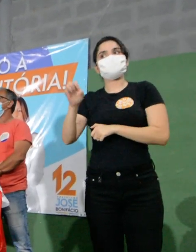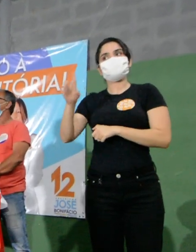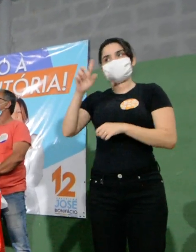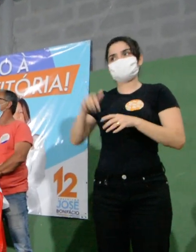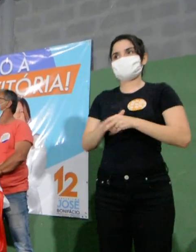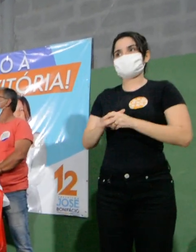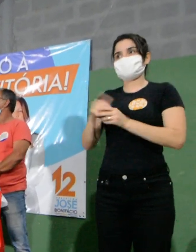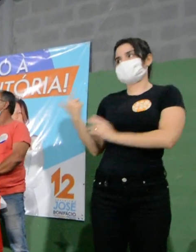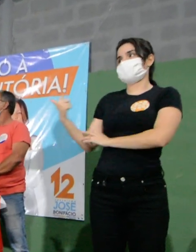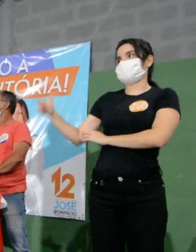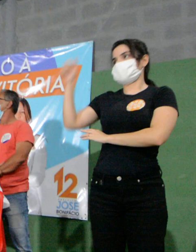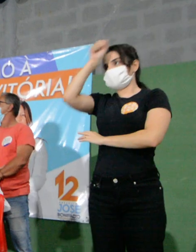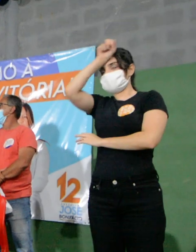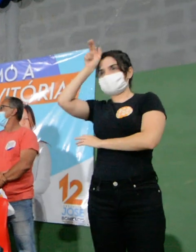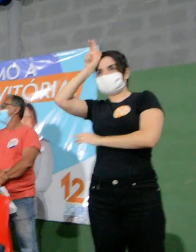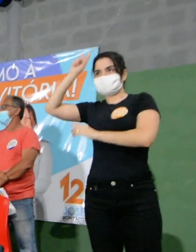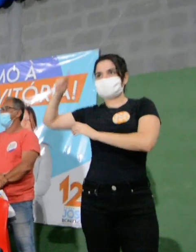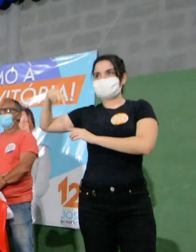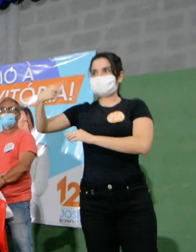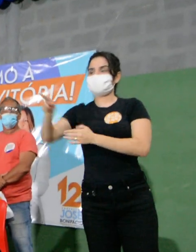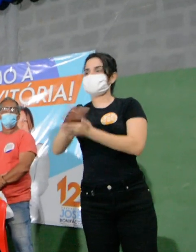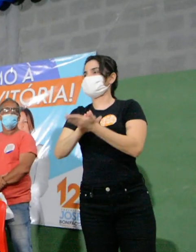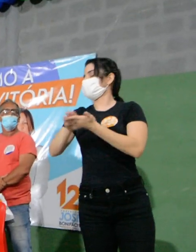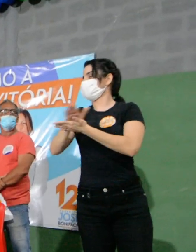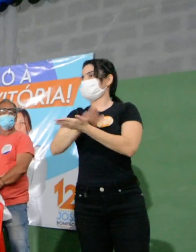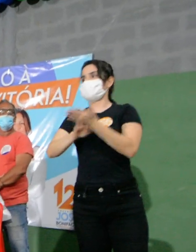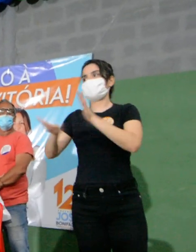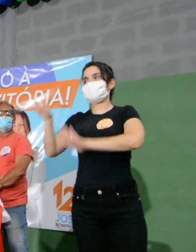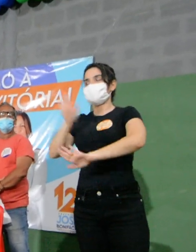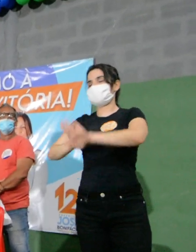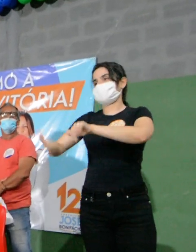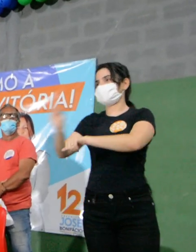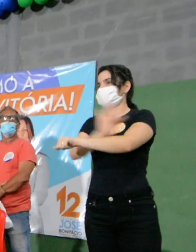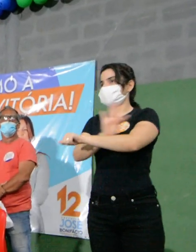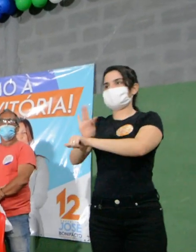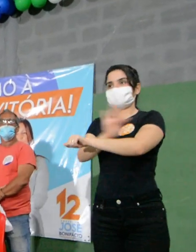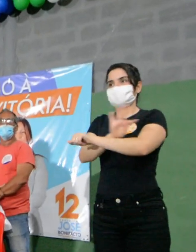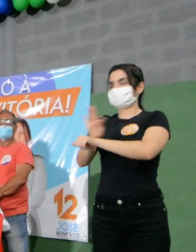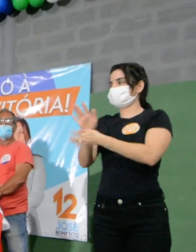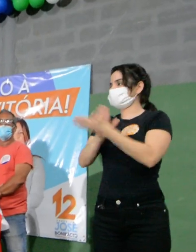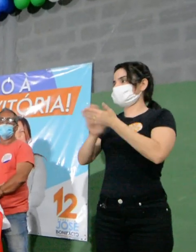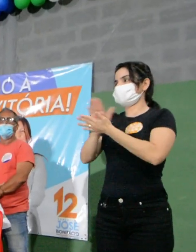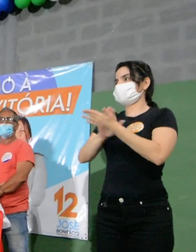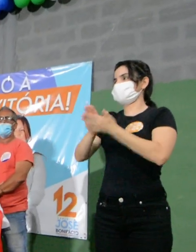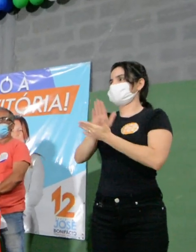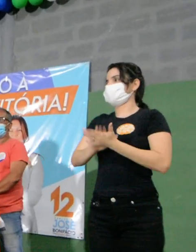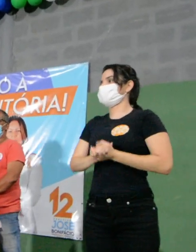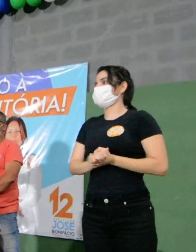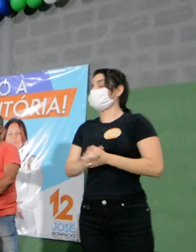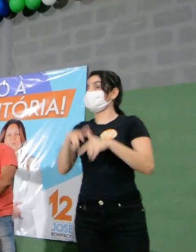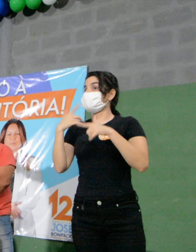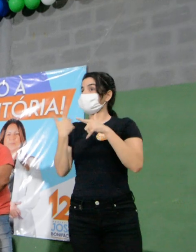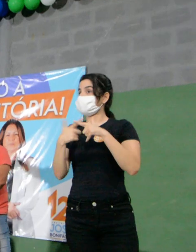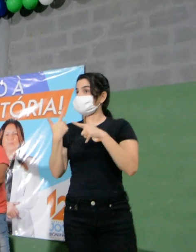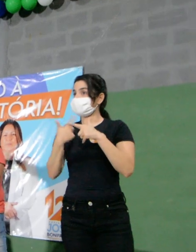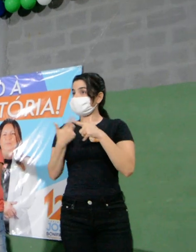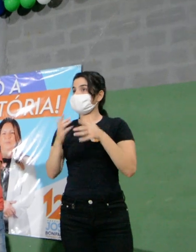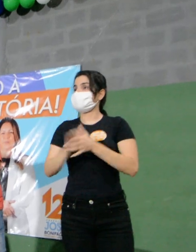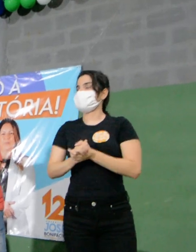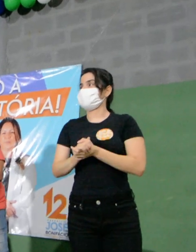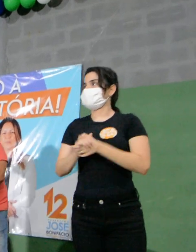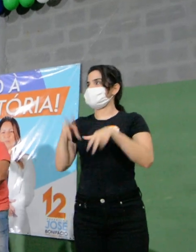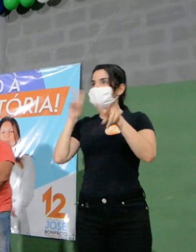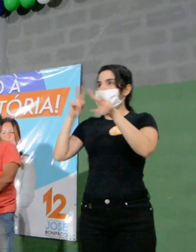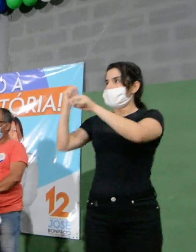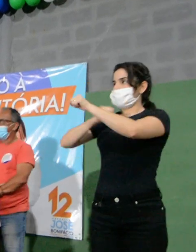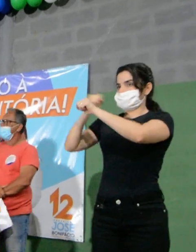Nenhum outro depois dele olhou para o segundo distrito com o devido olhar. Porque essas coisas que você vê construídas